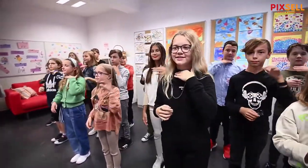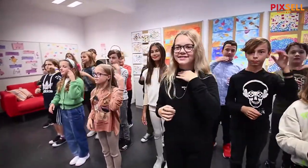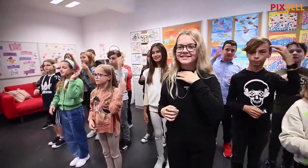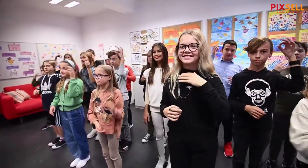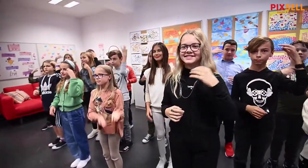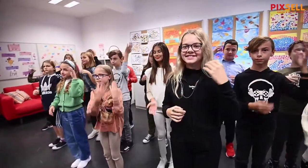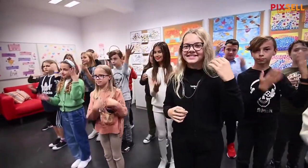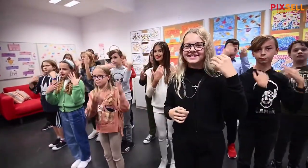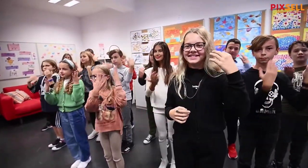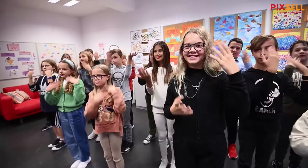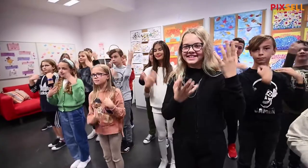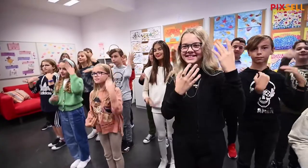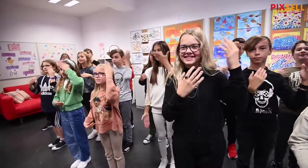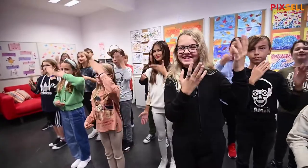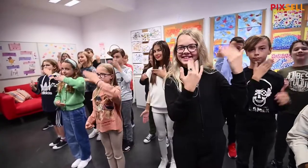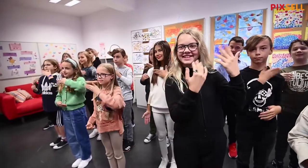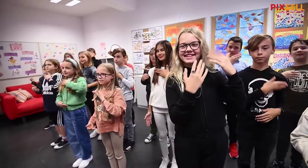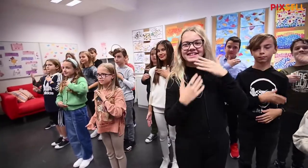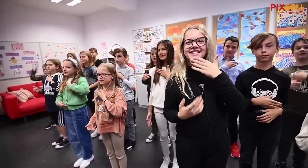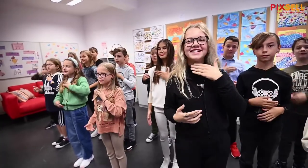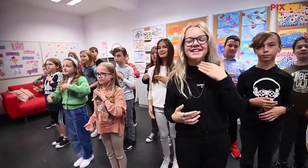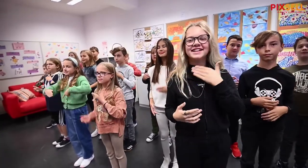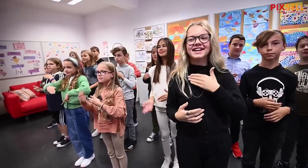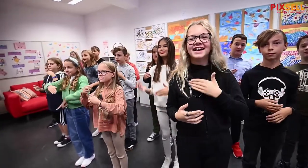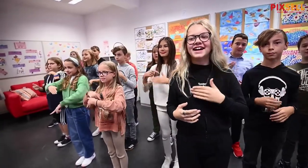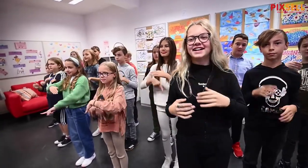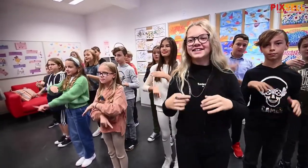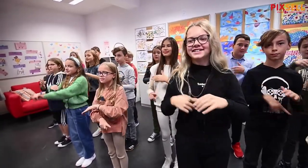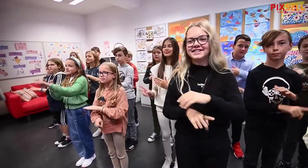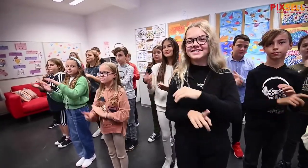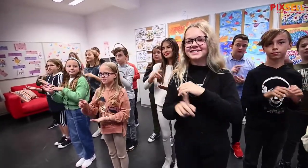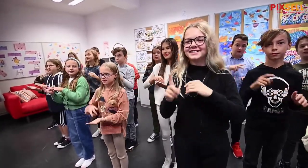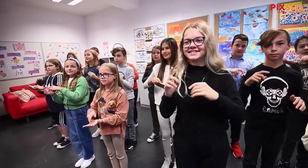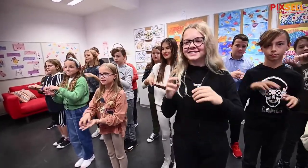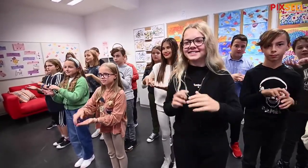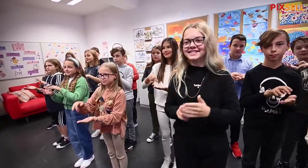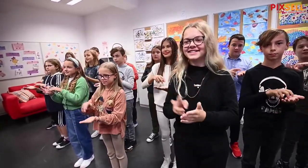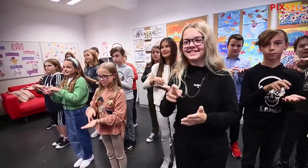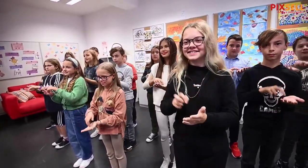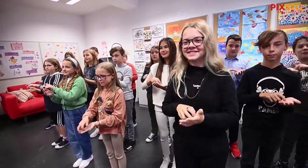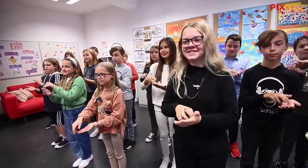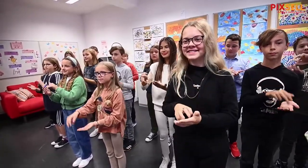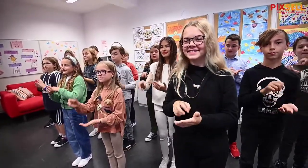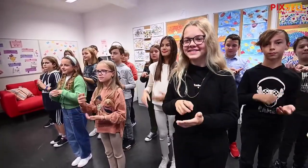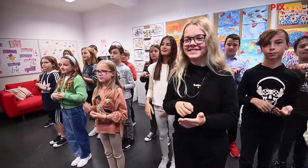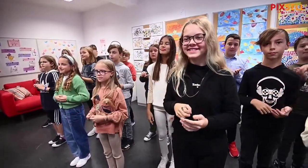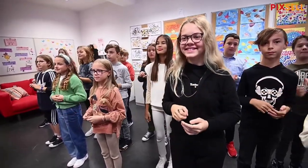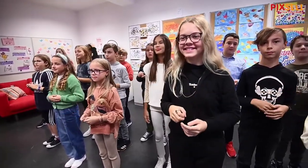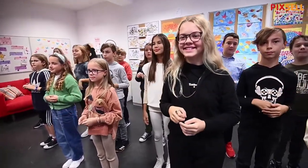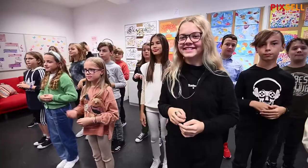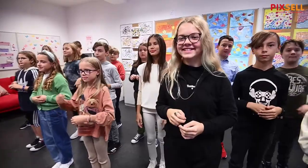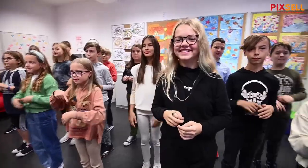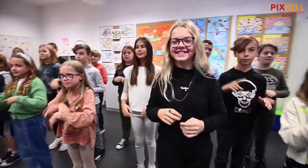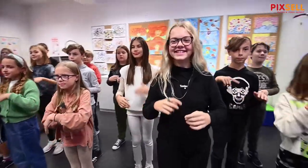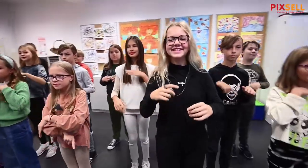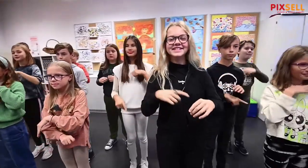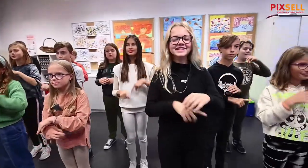Školsko zvono zove džake, na prve školske korake. U školi